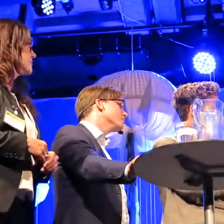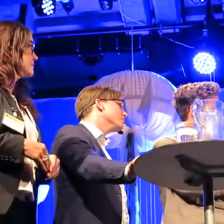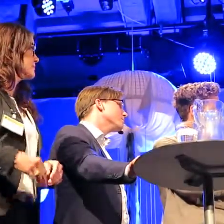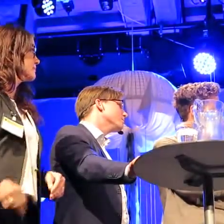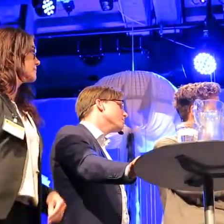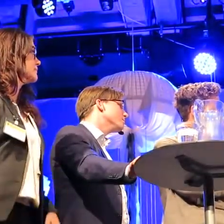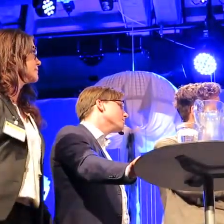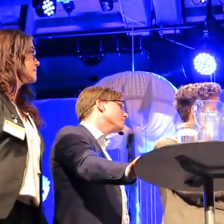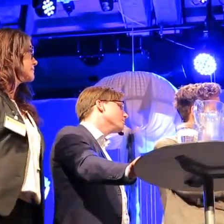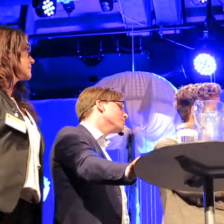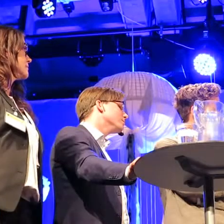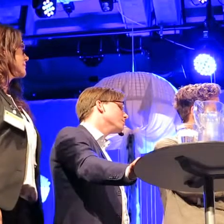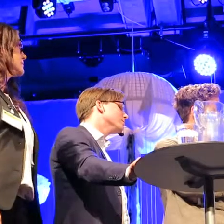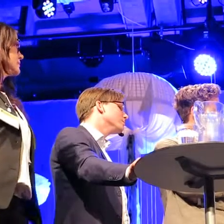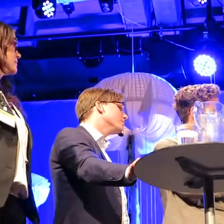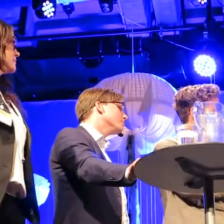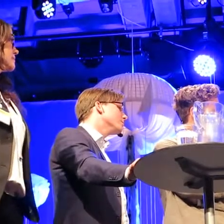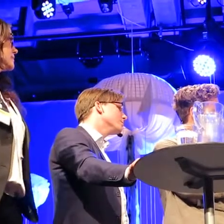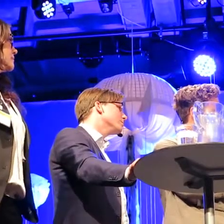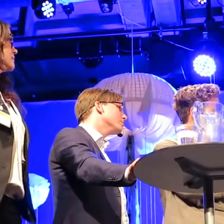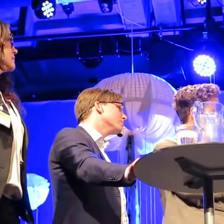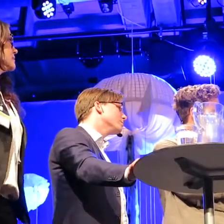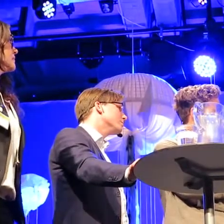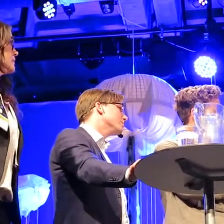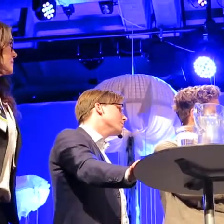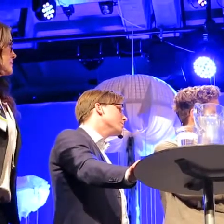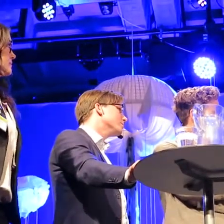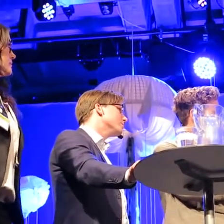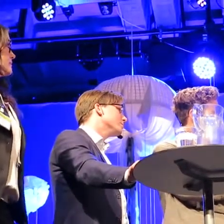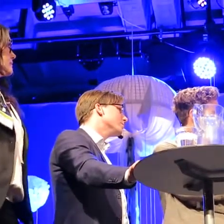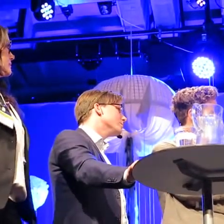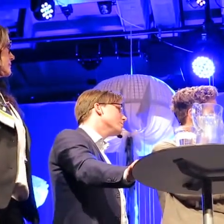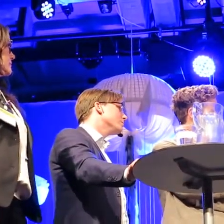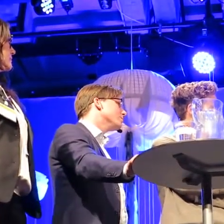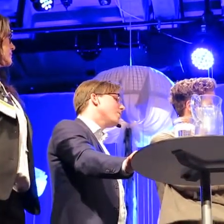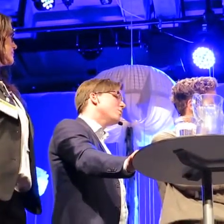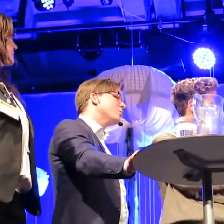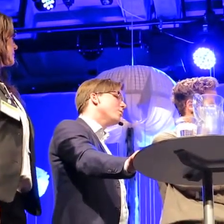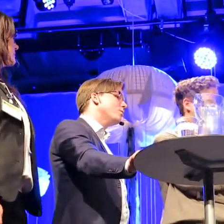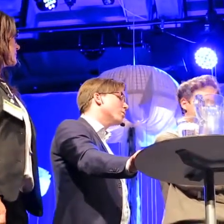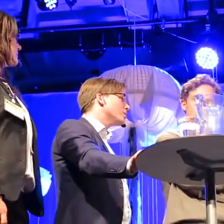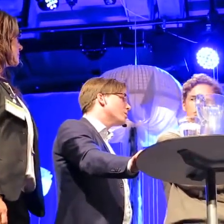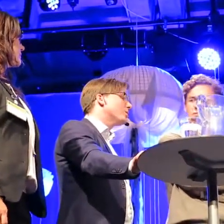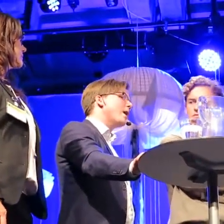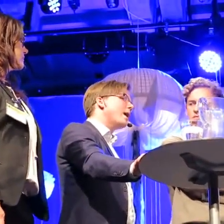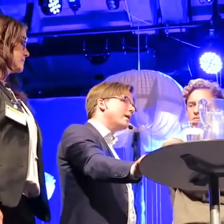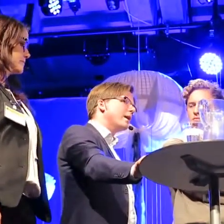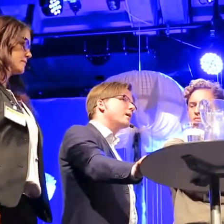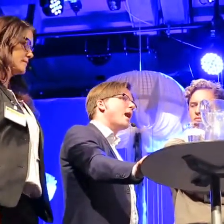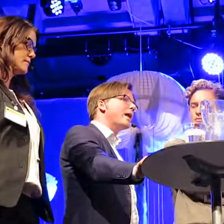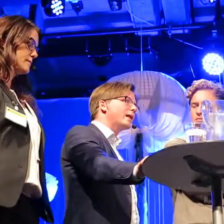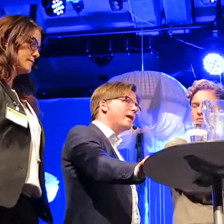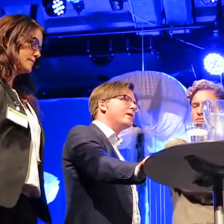att faktiskt göra det? Dyra investeringar i rika länder så att fattiga får tillgång till billig teknik? Ja, vi måste göra både och. Alltså,